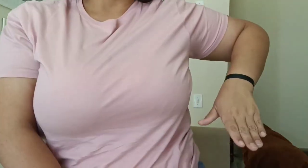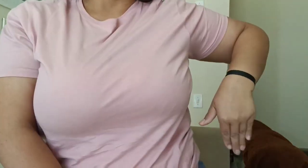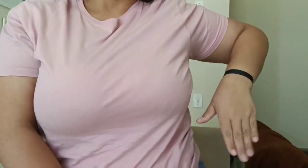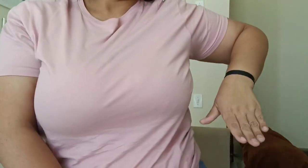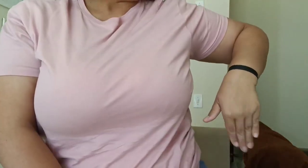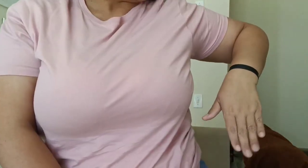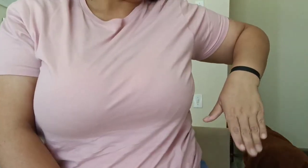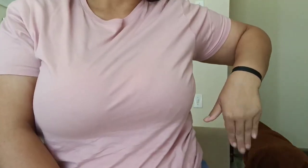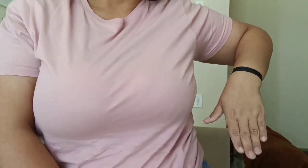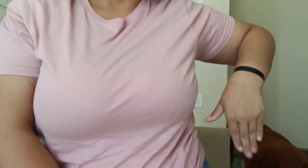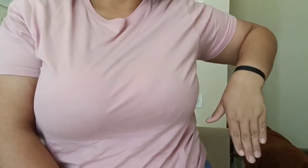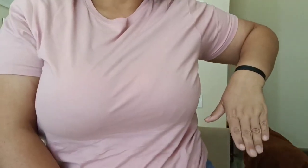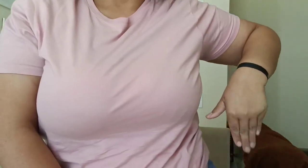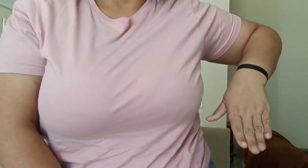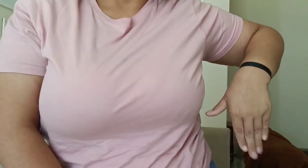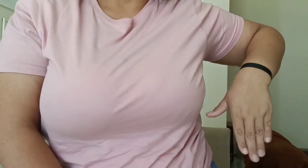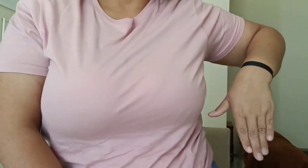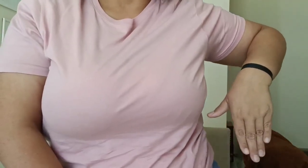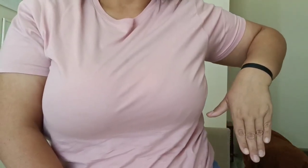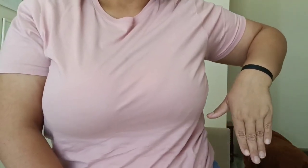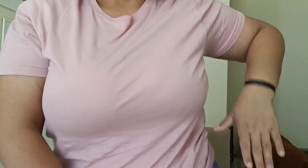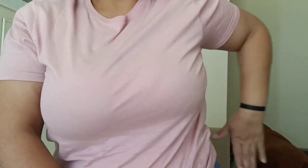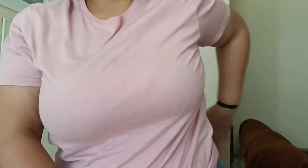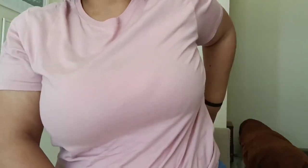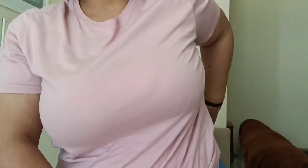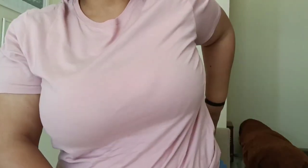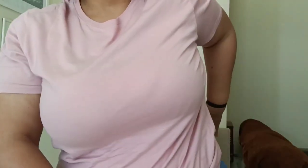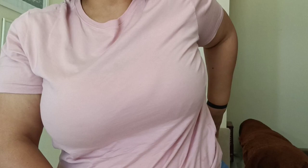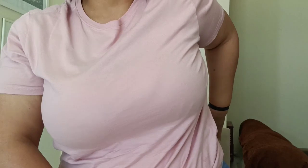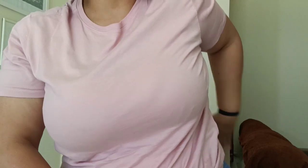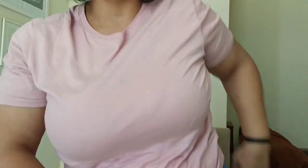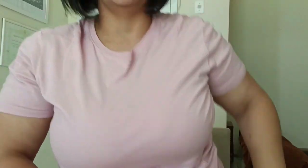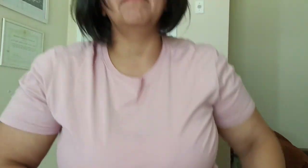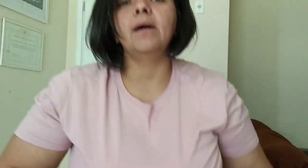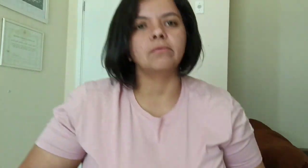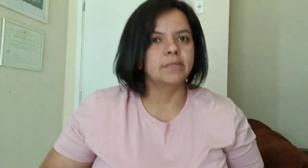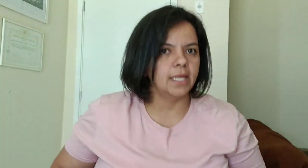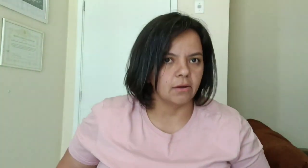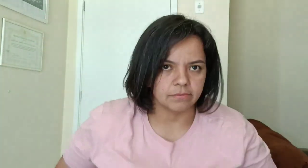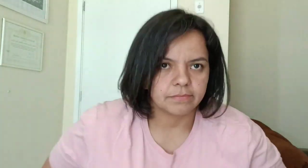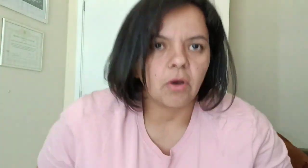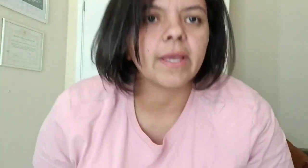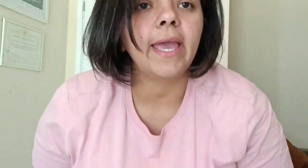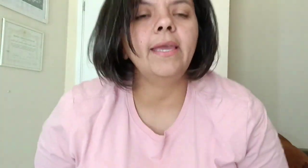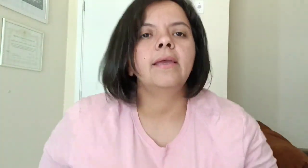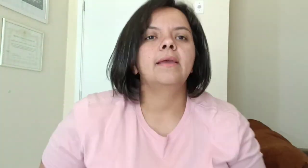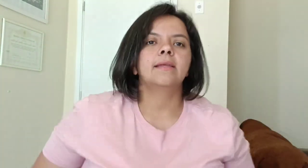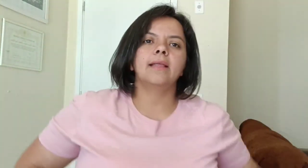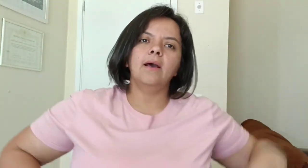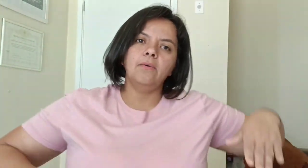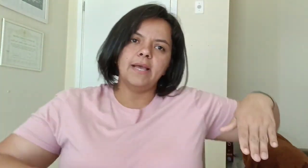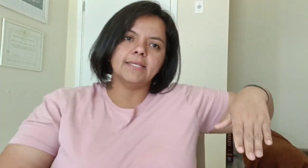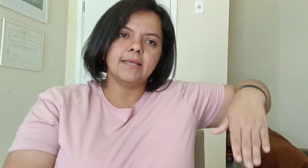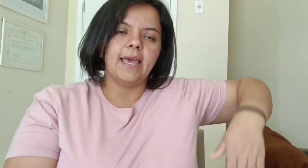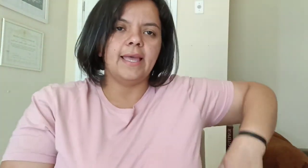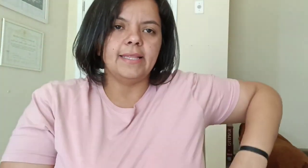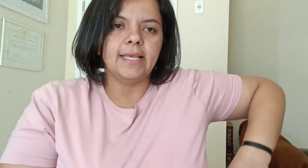Praia, praia. É assim. Mas eu vou fazer lá atrás a minha mão? Não, ok? Então, é